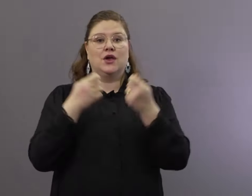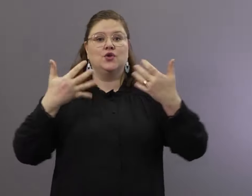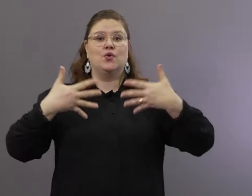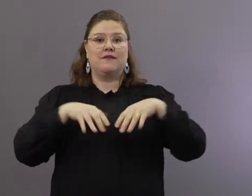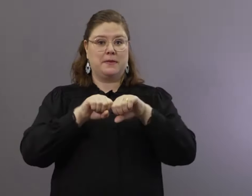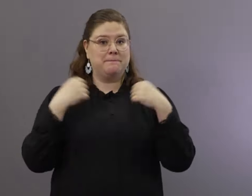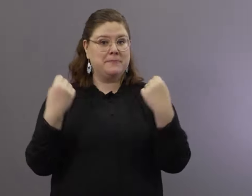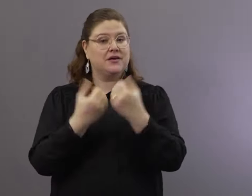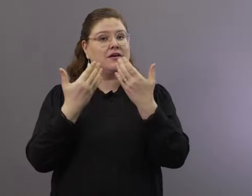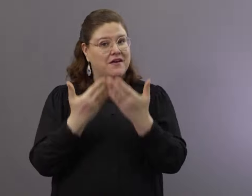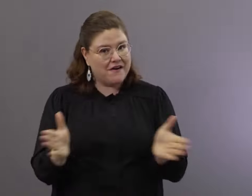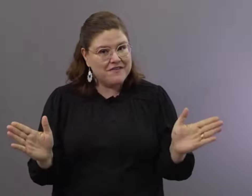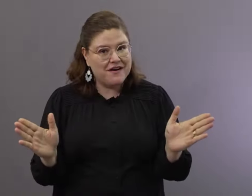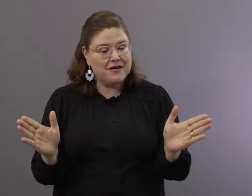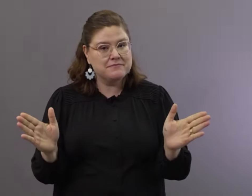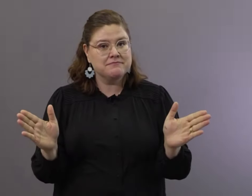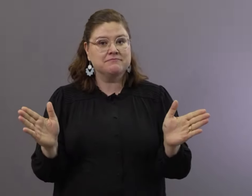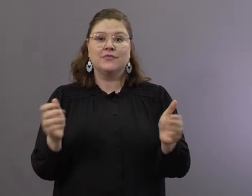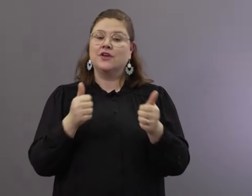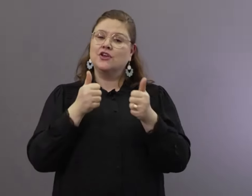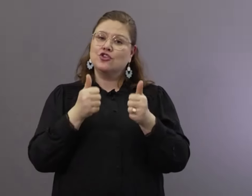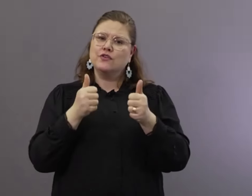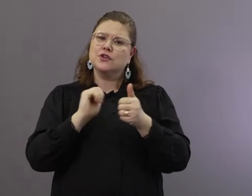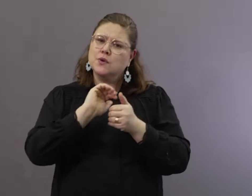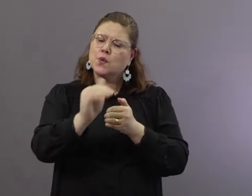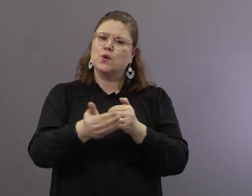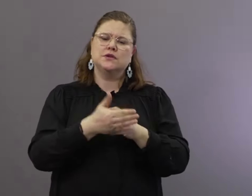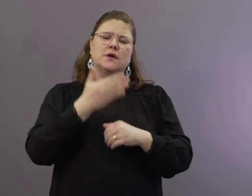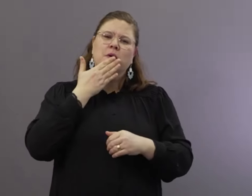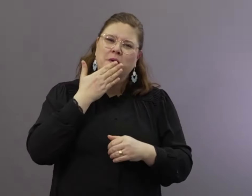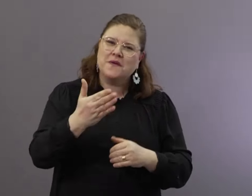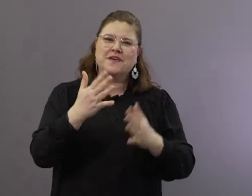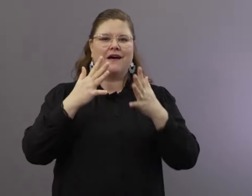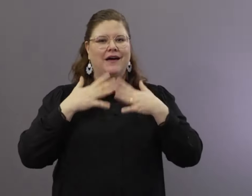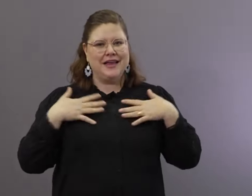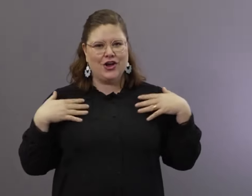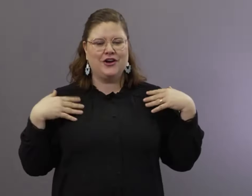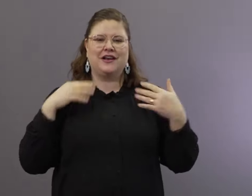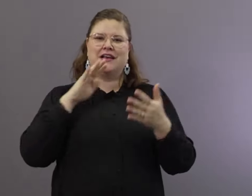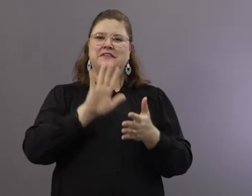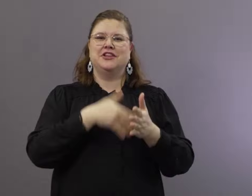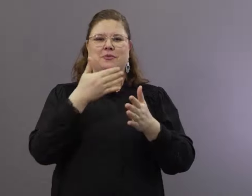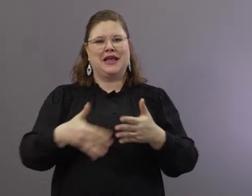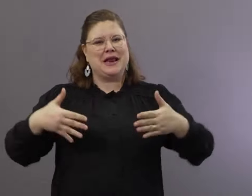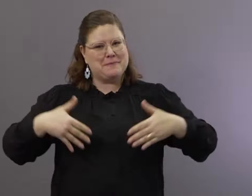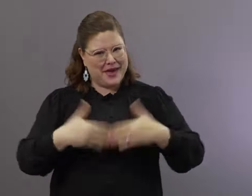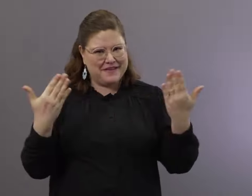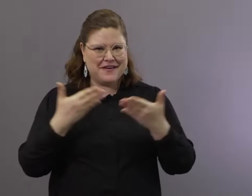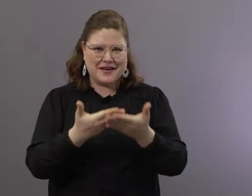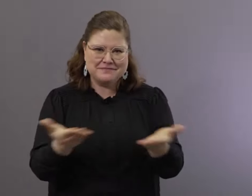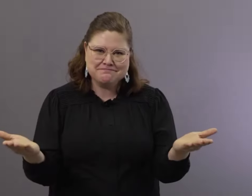juhlawebinaarimme sekä toivotan kaikille vielä kerran hyvää ja iloista viittomakielen päivää.